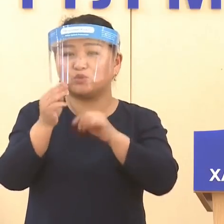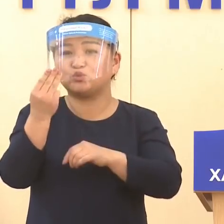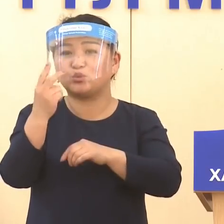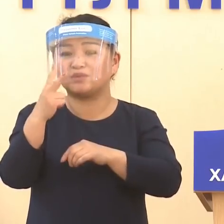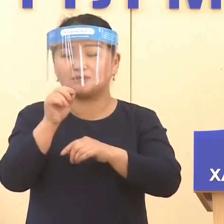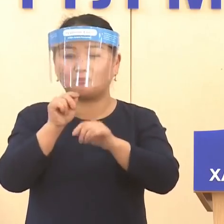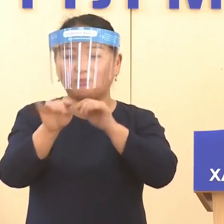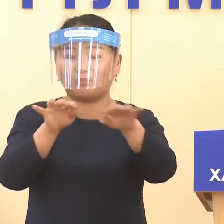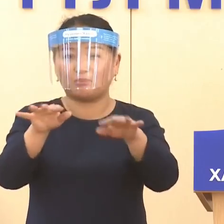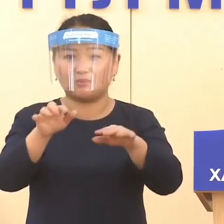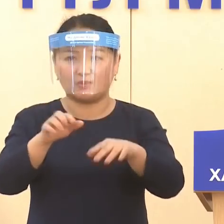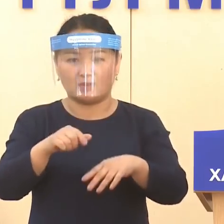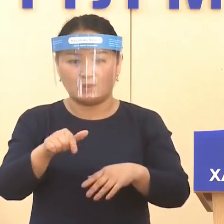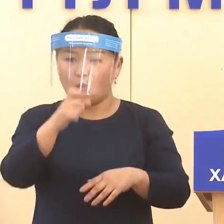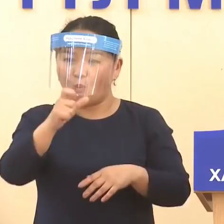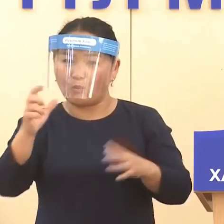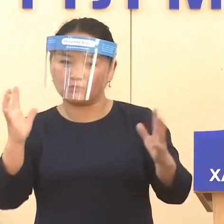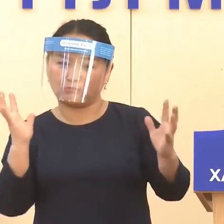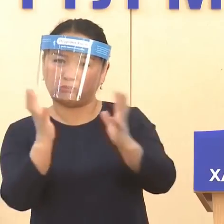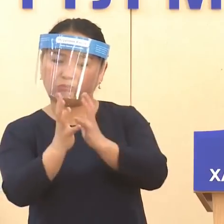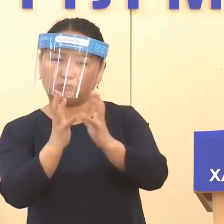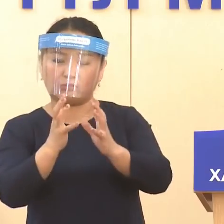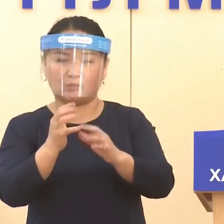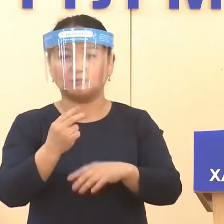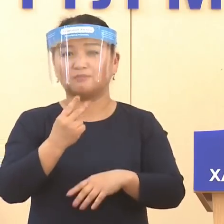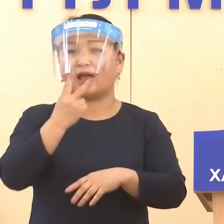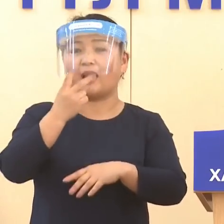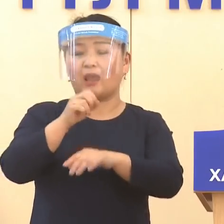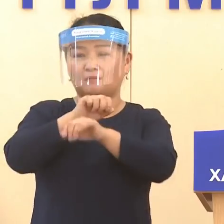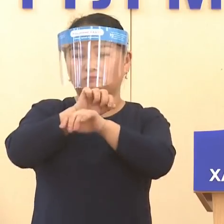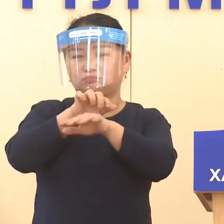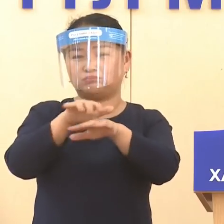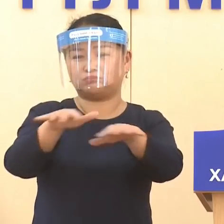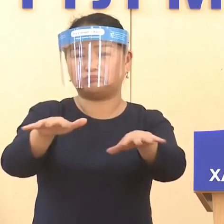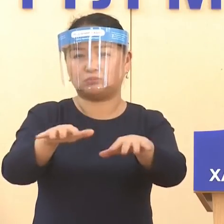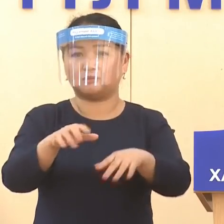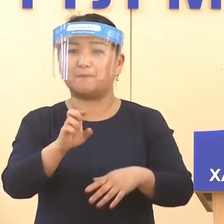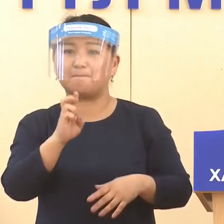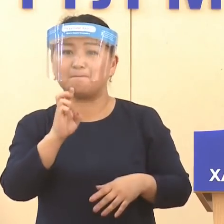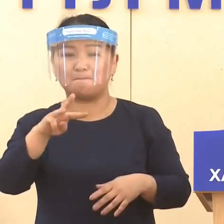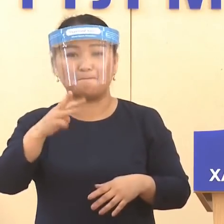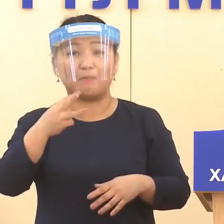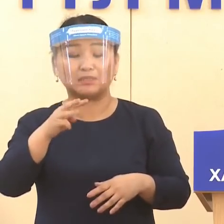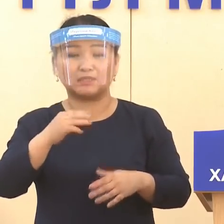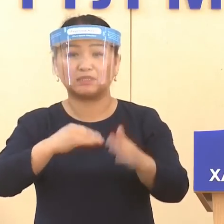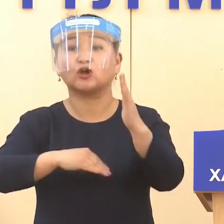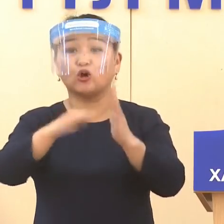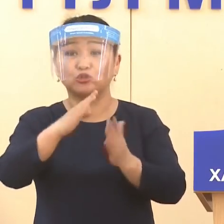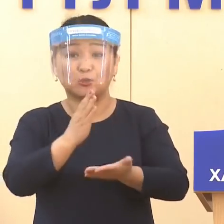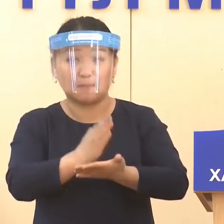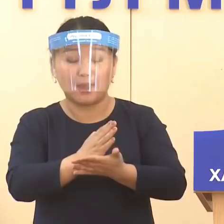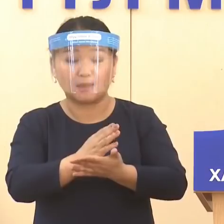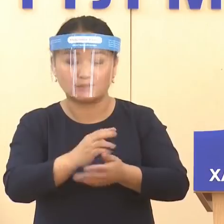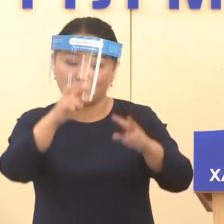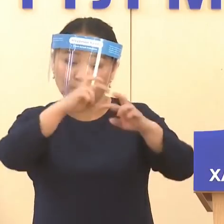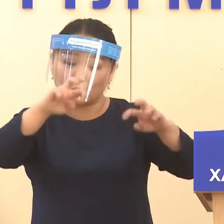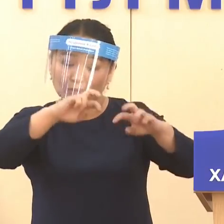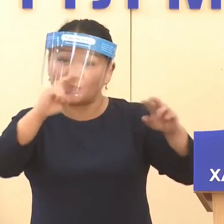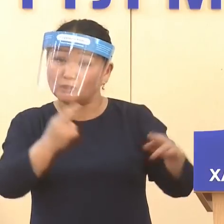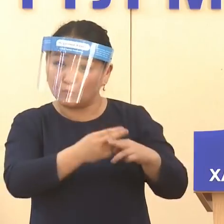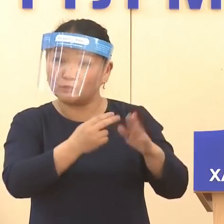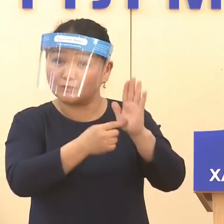муутай, хүний бөөгнөрл ихтэй газар агаараар одоо коронавирус дамжих магадлал их өндөр байна гэсэн ийм судалгааны дүн